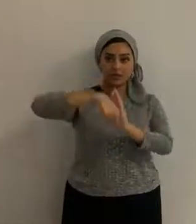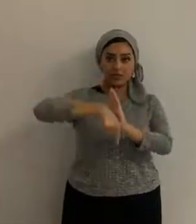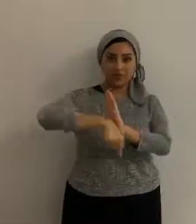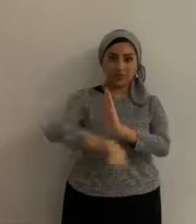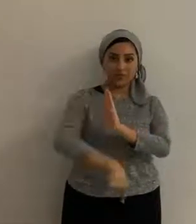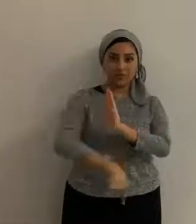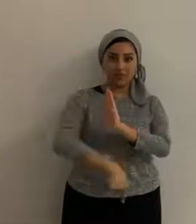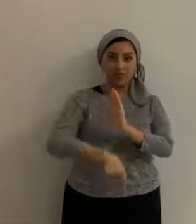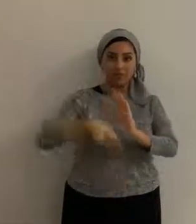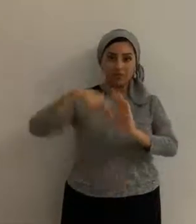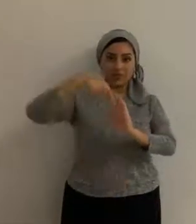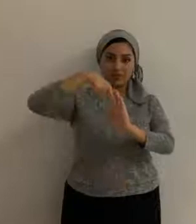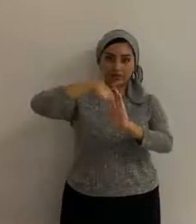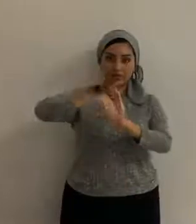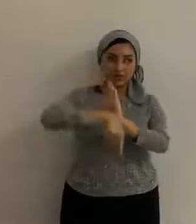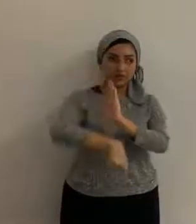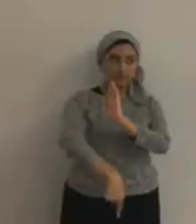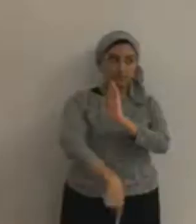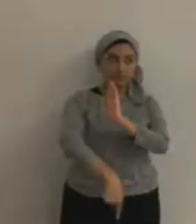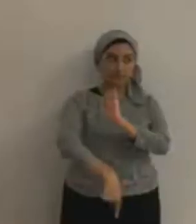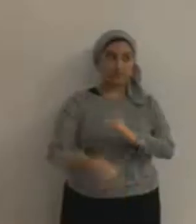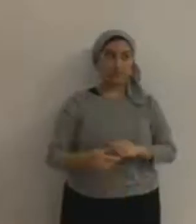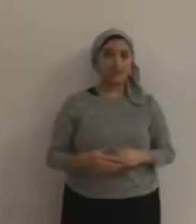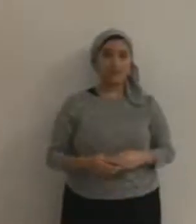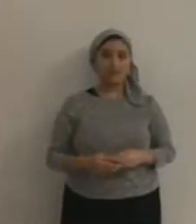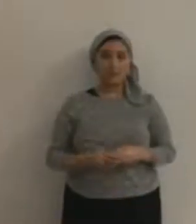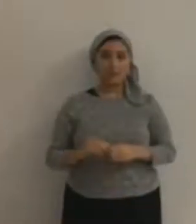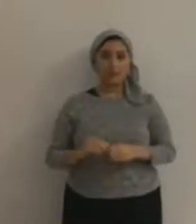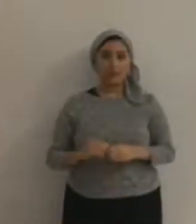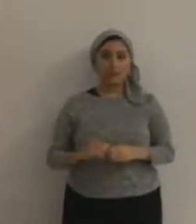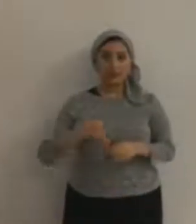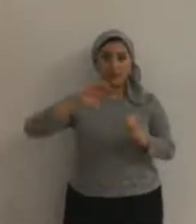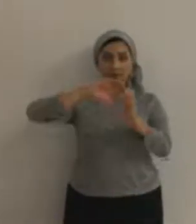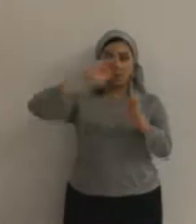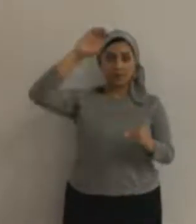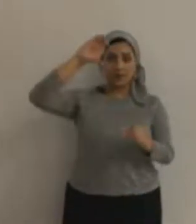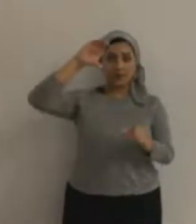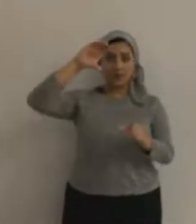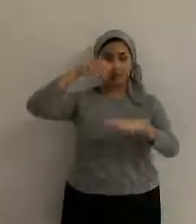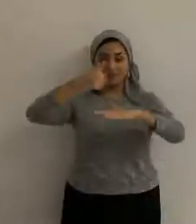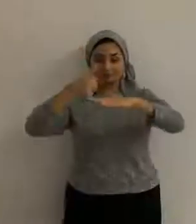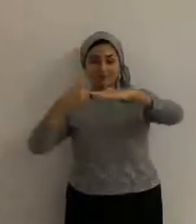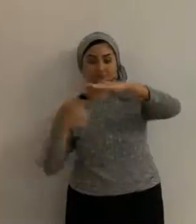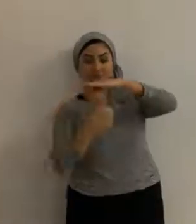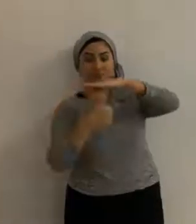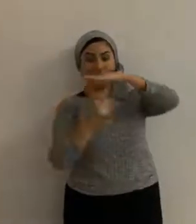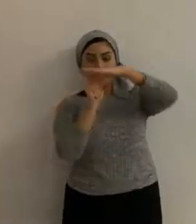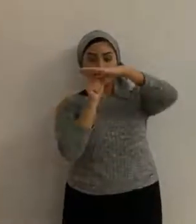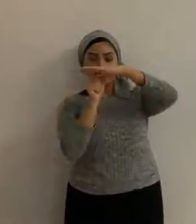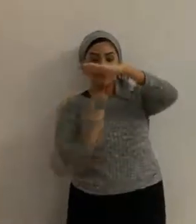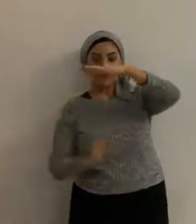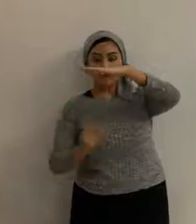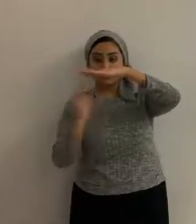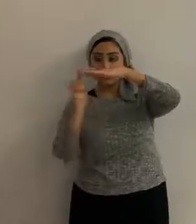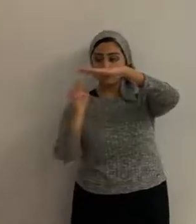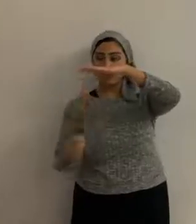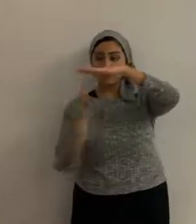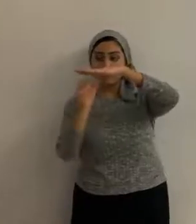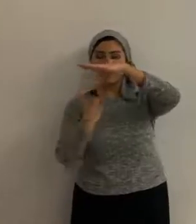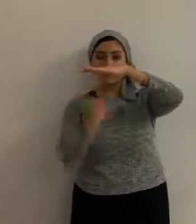de, vamos a llamarlas así, columnas enterradas en el suelo. Los pilotes sirven precisamente para